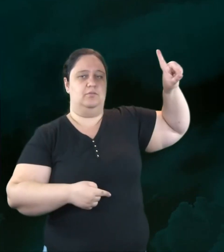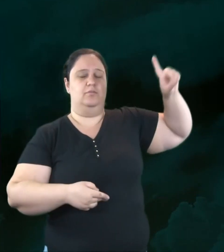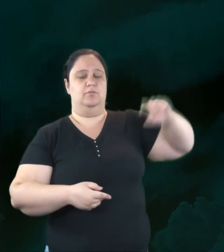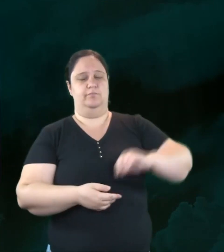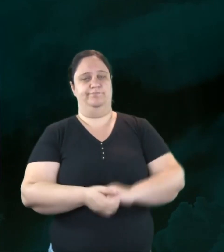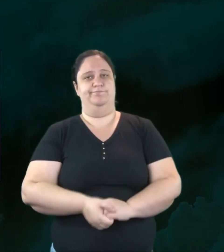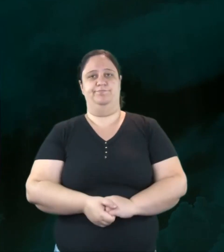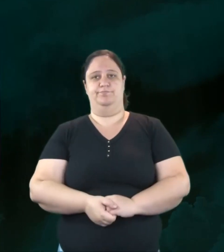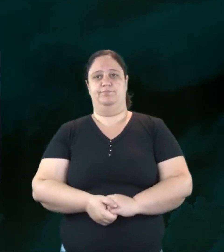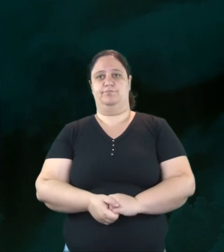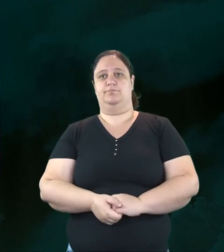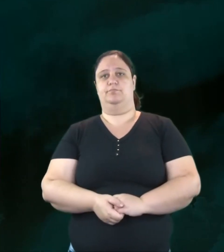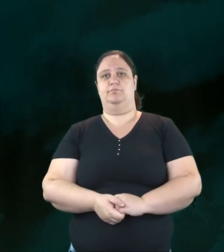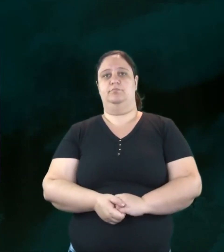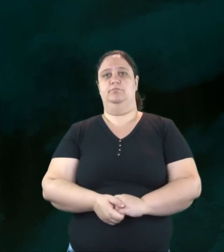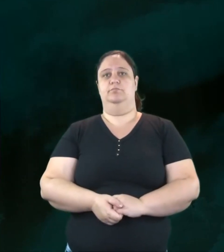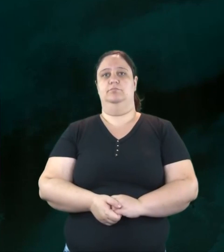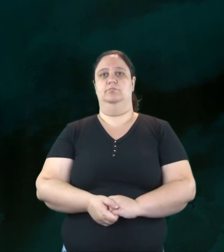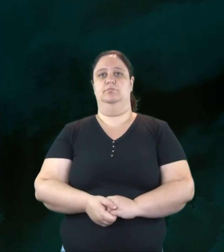Judéia.